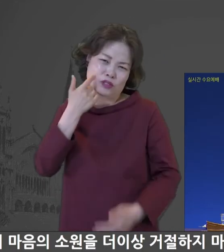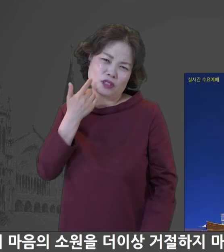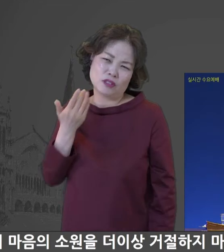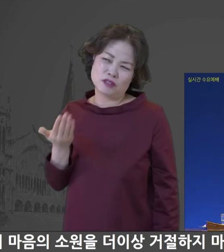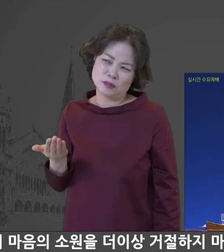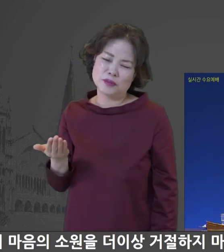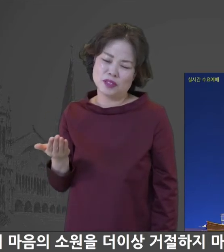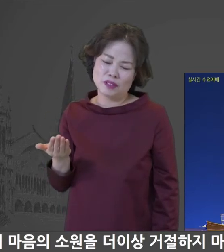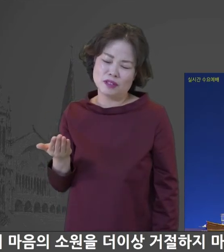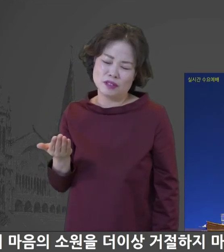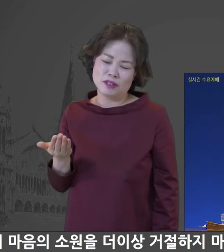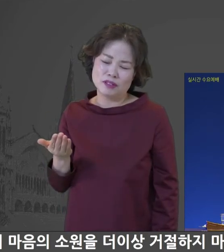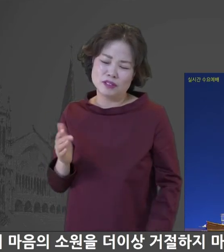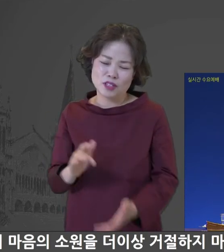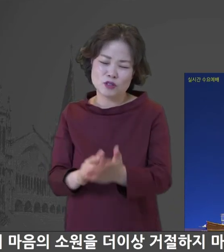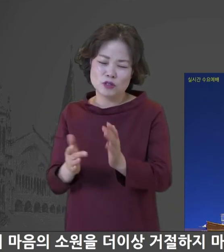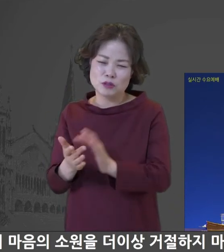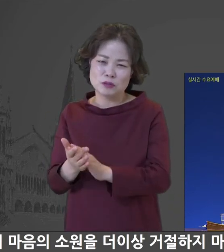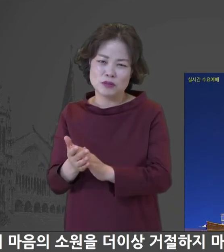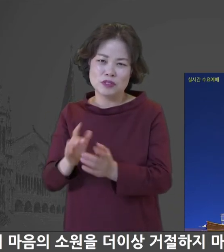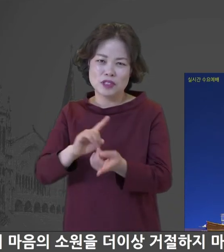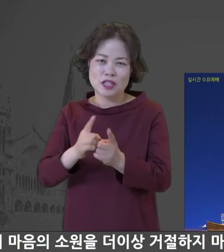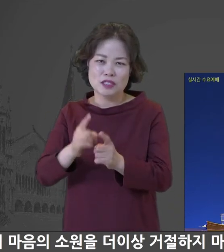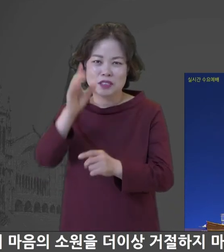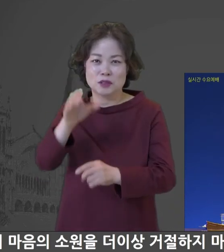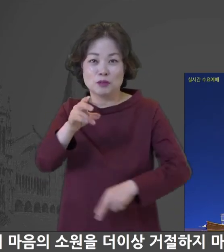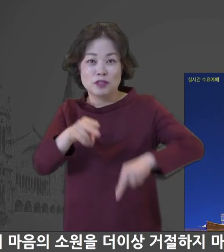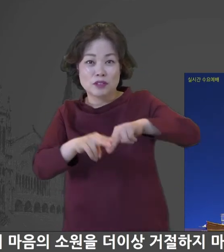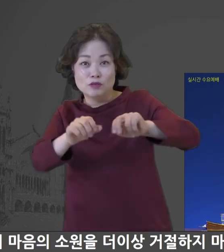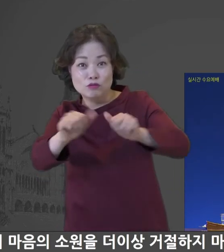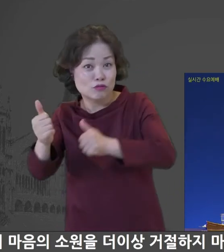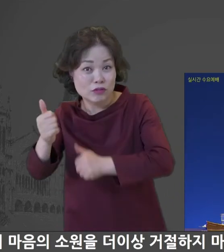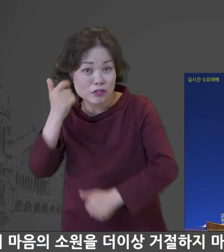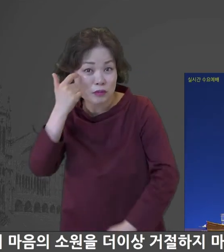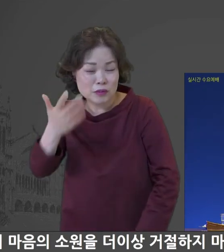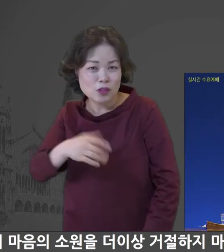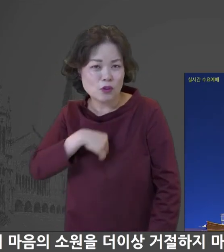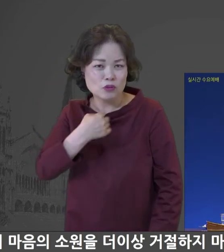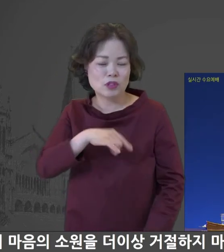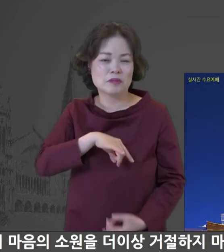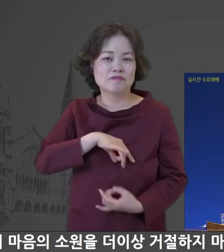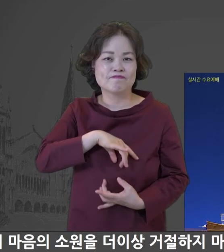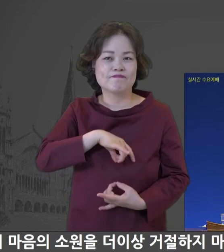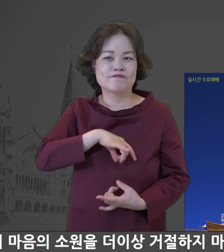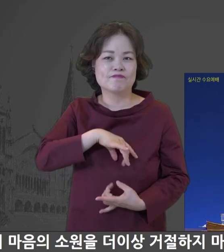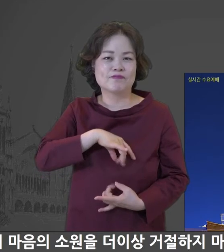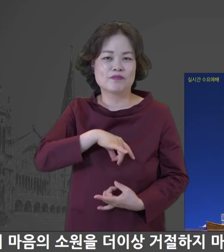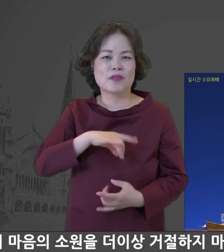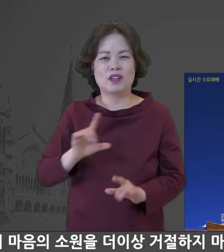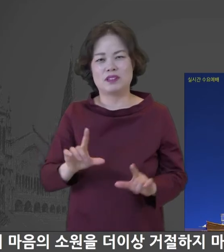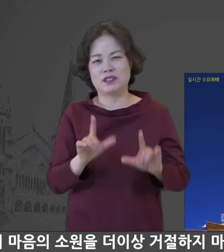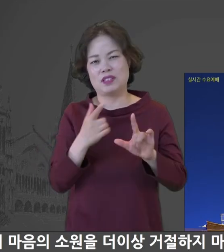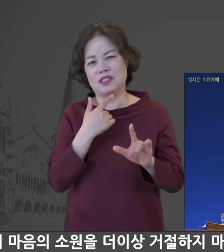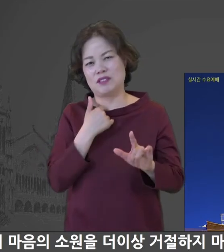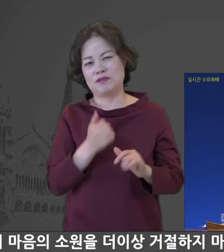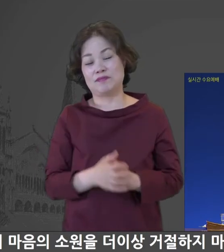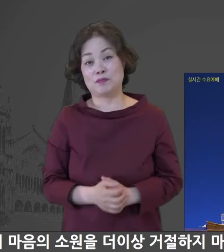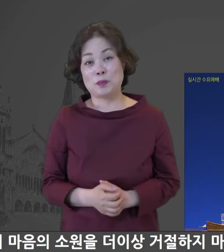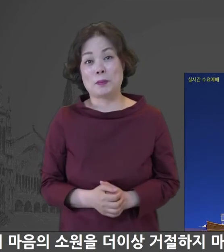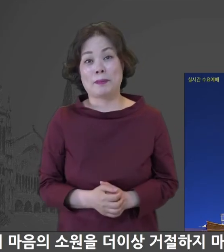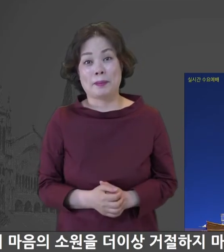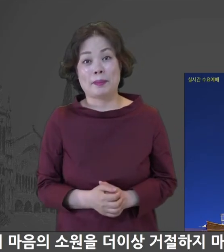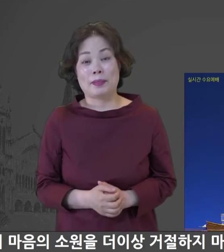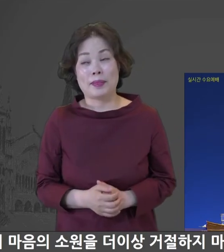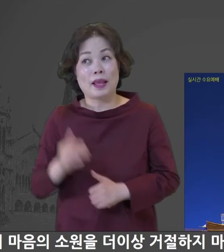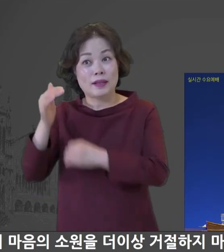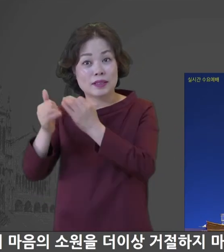않았습니까? 예수님이 저의 죄를 대신 지셨다고 하지 않았습니까? 라고 혼자 되뇌이던 시절이 있었는데요,